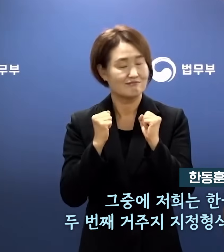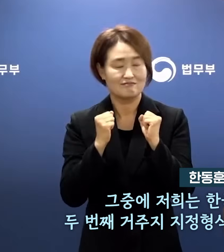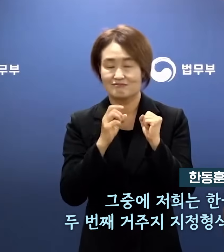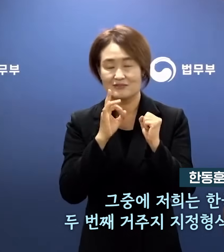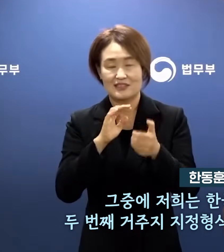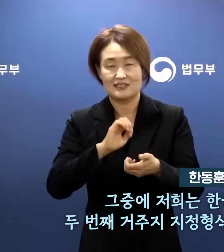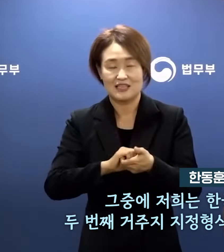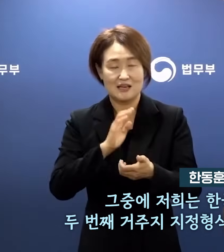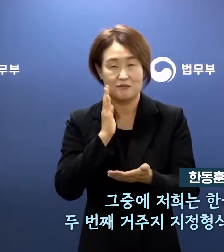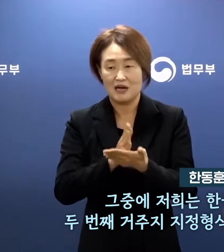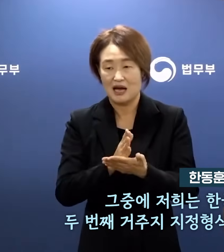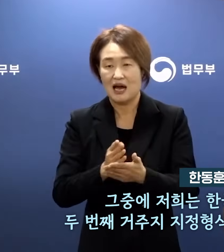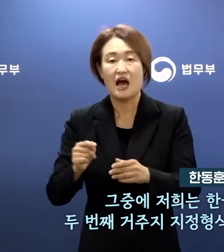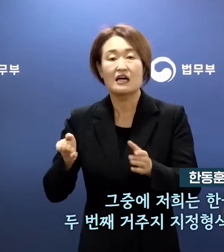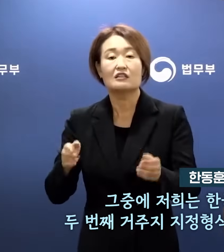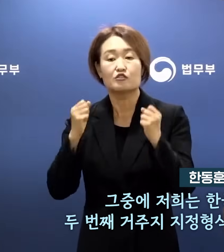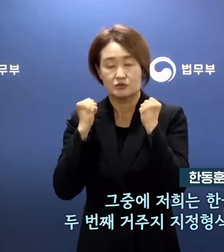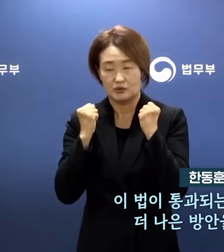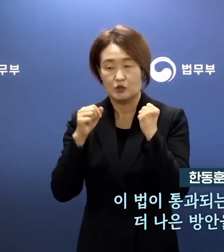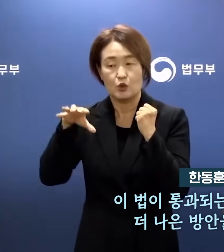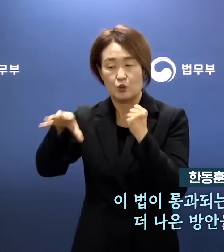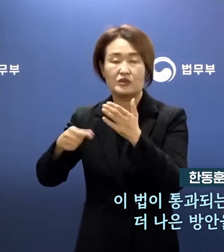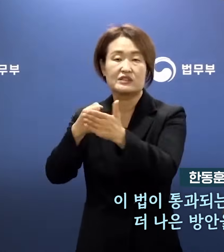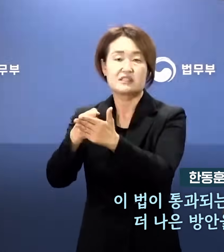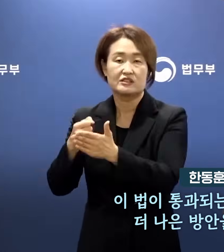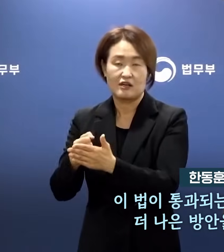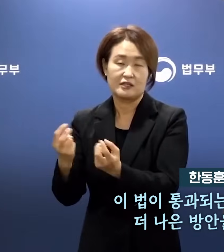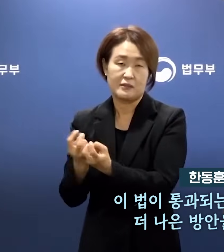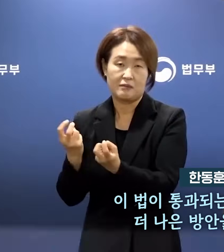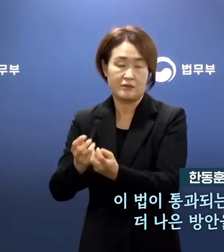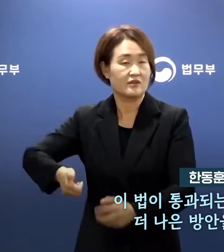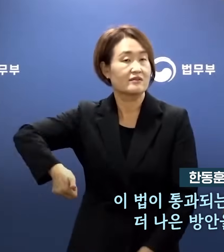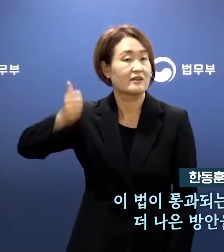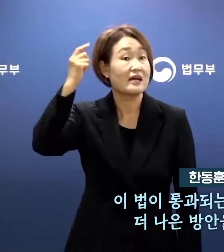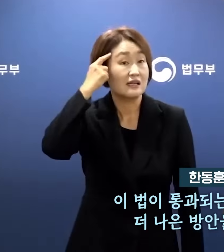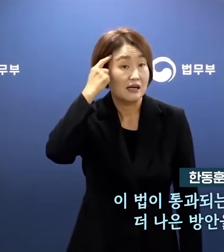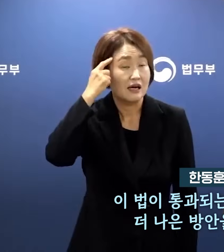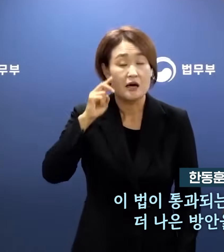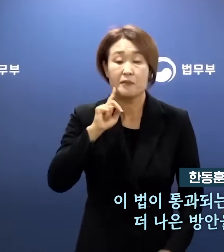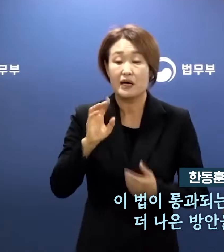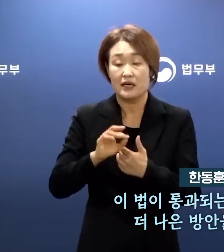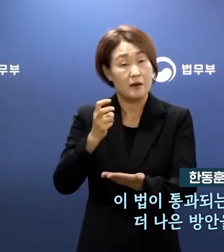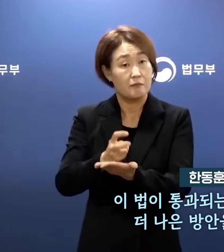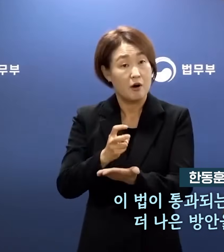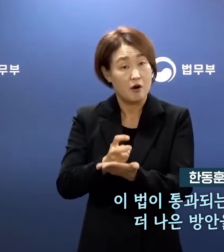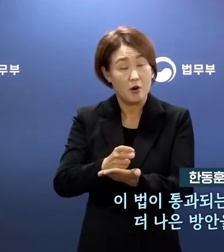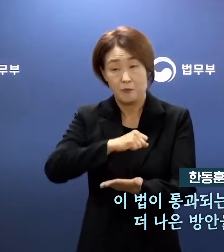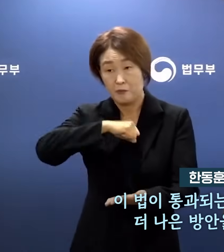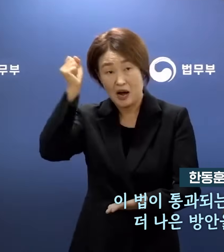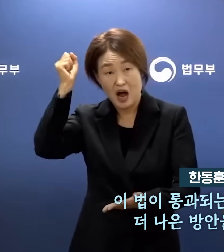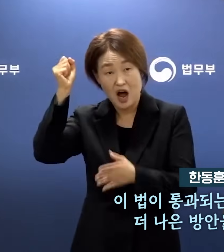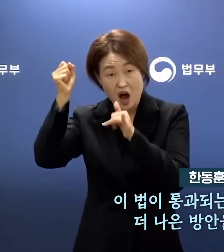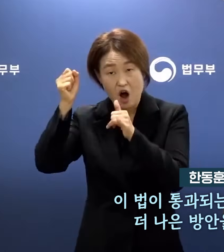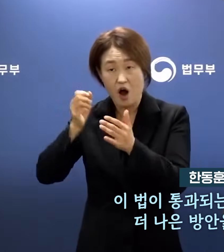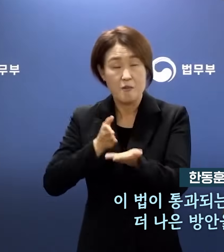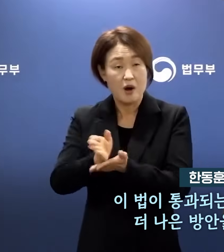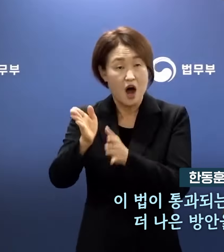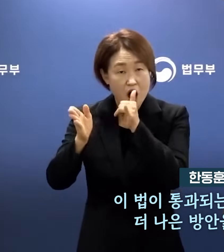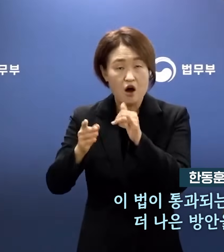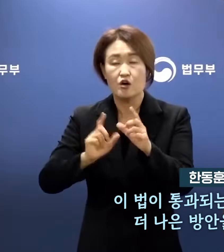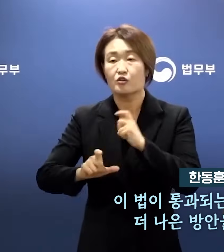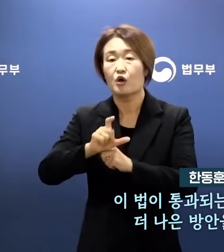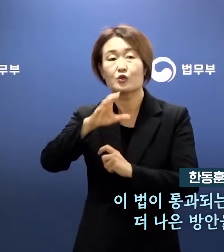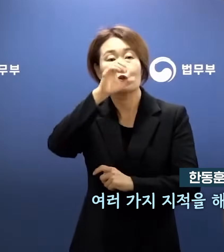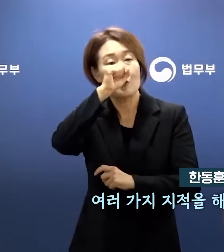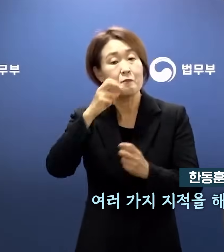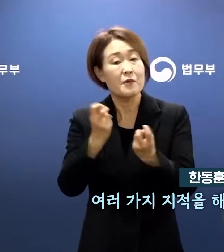형식이 더 낫다고 판단한 겁니다. 이 법이 통과되는 과정에서 좋은 의견 더 나은 방안을